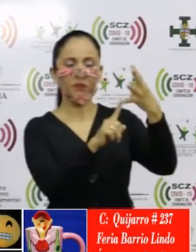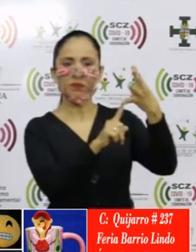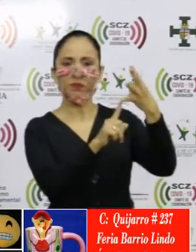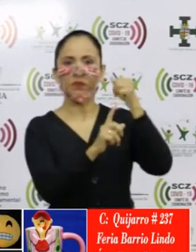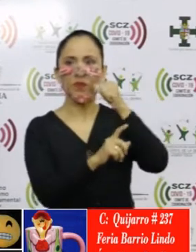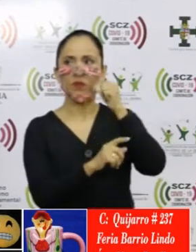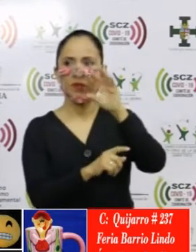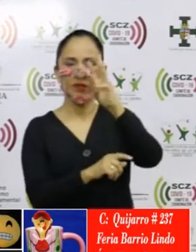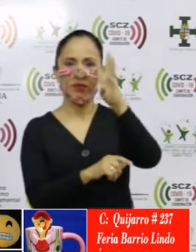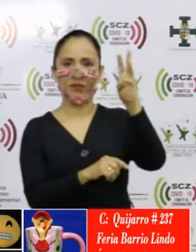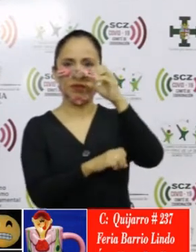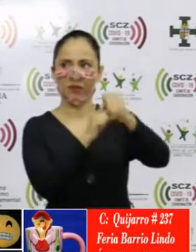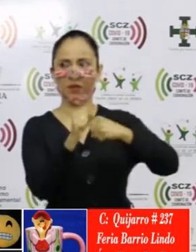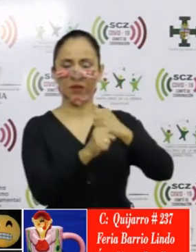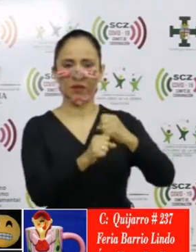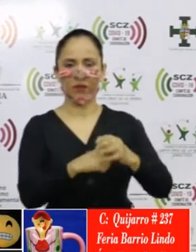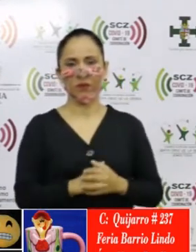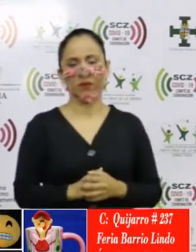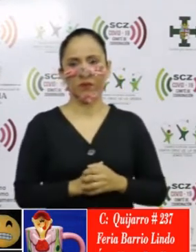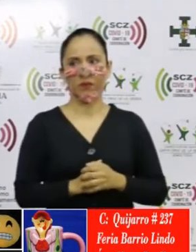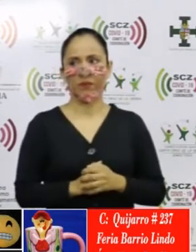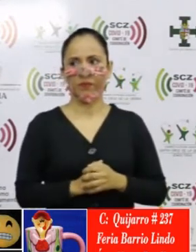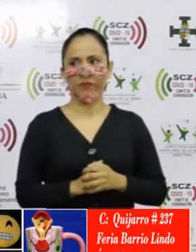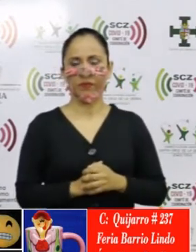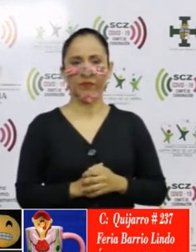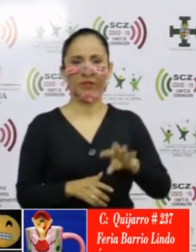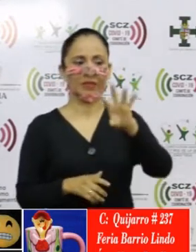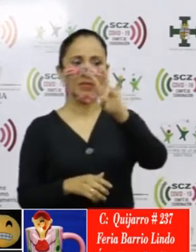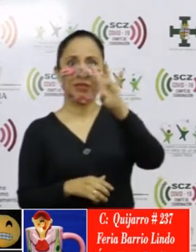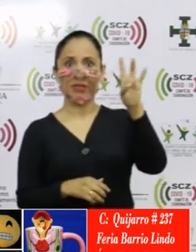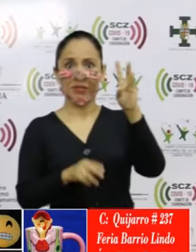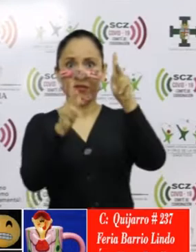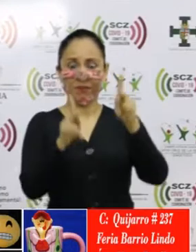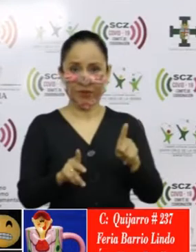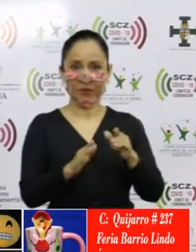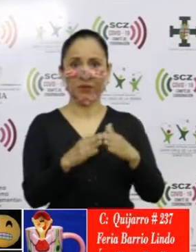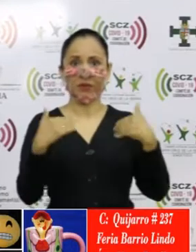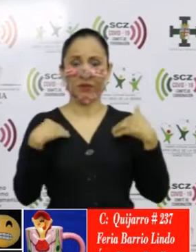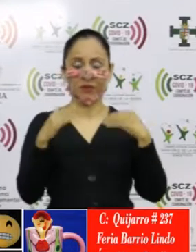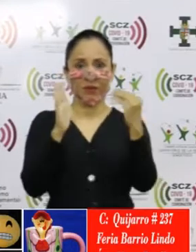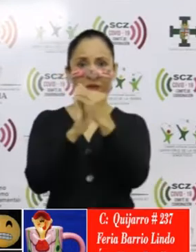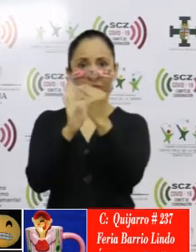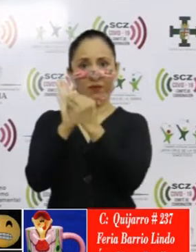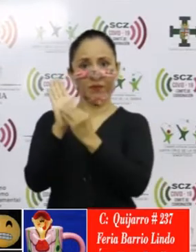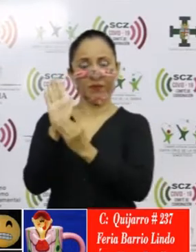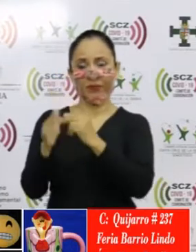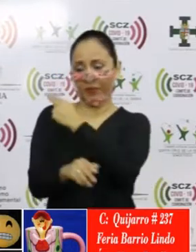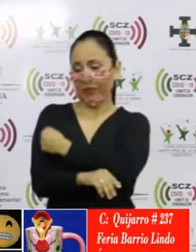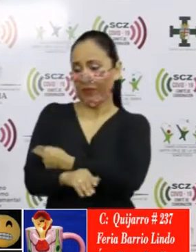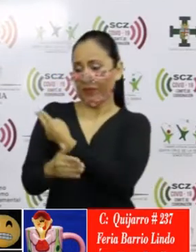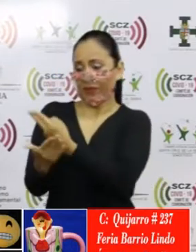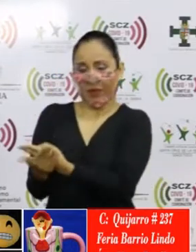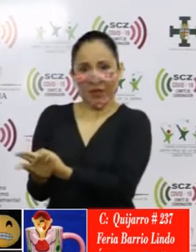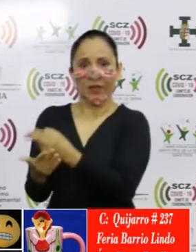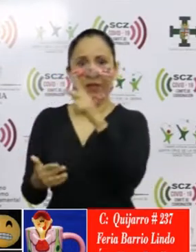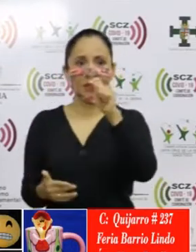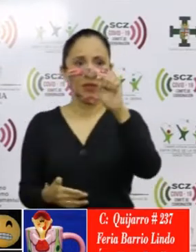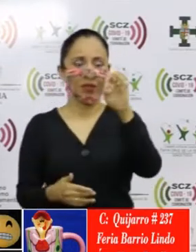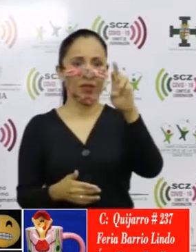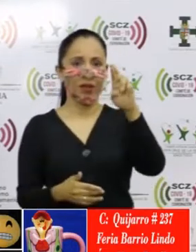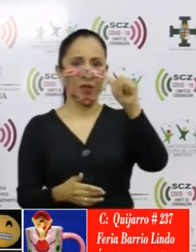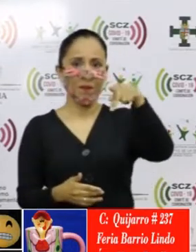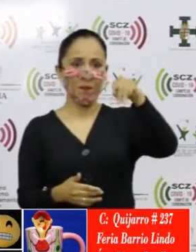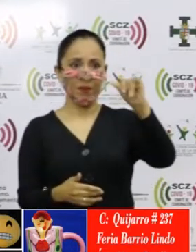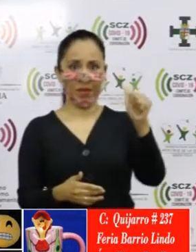señora de 66 años 77 personas tenemos registradas en terapia intensiva en otra capital